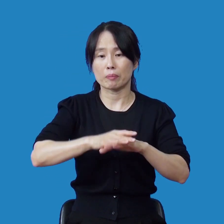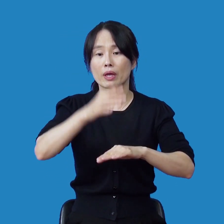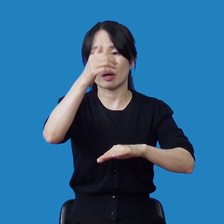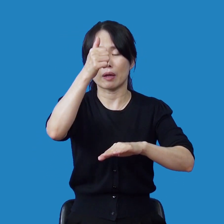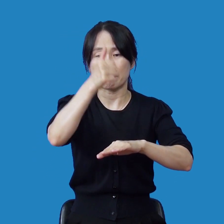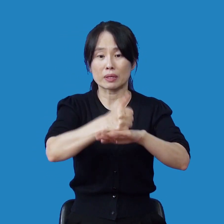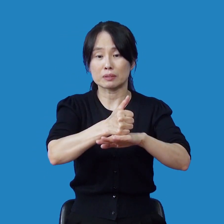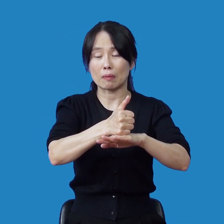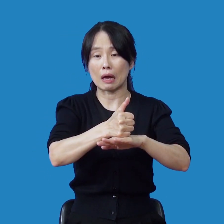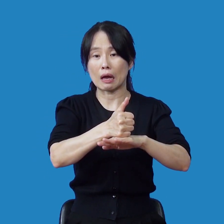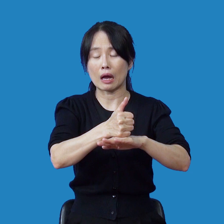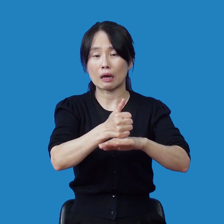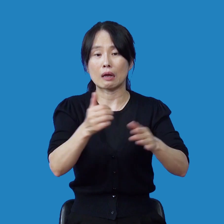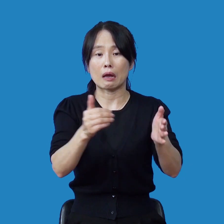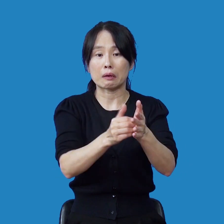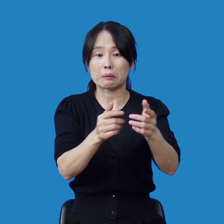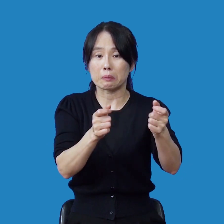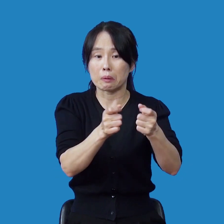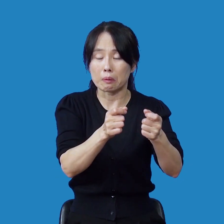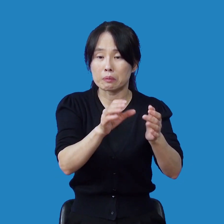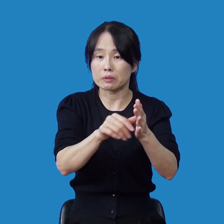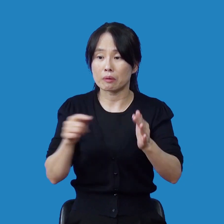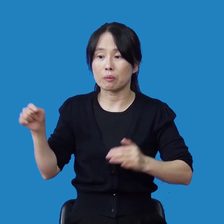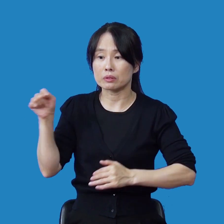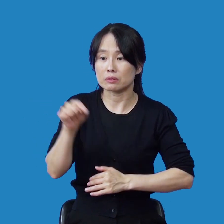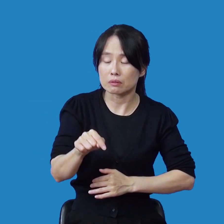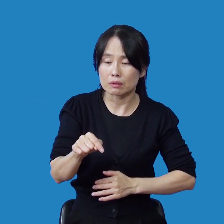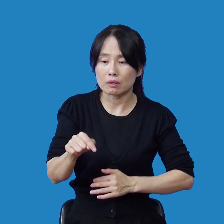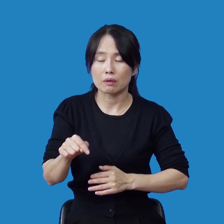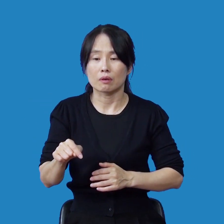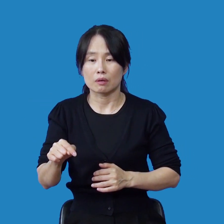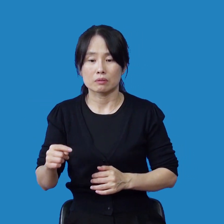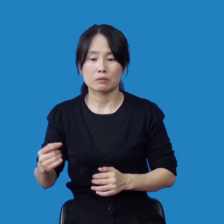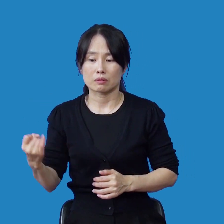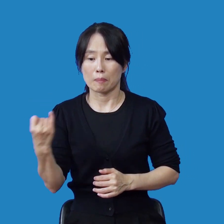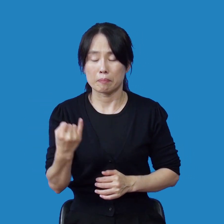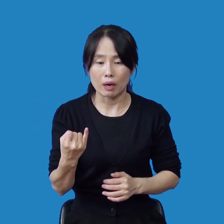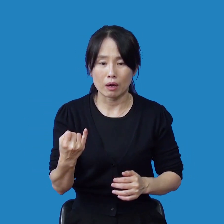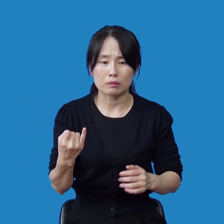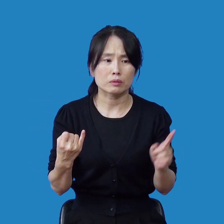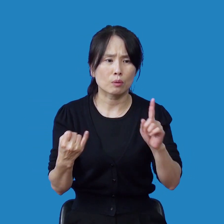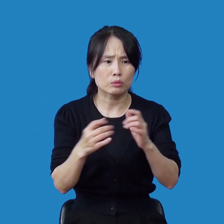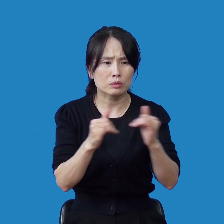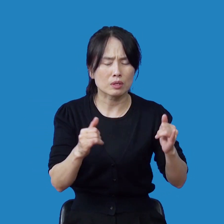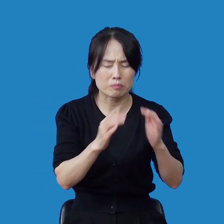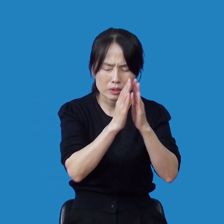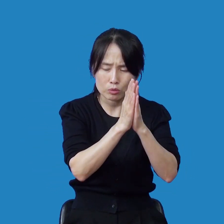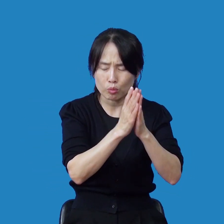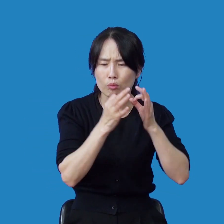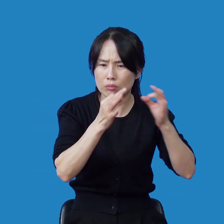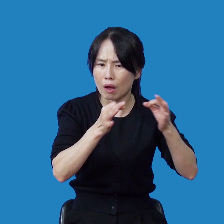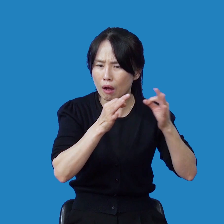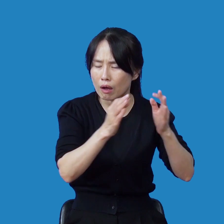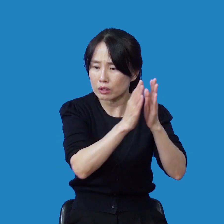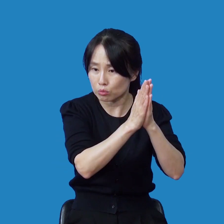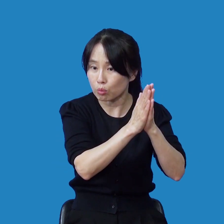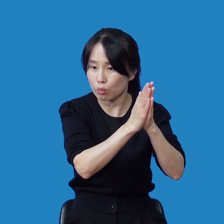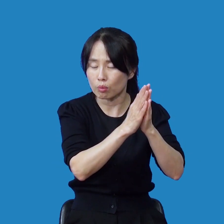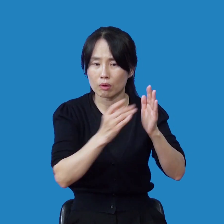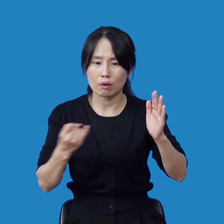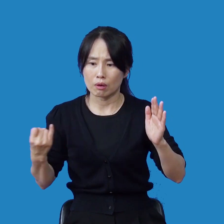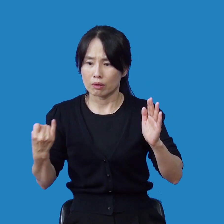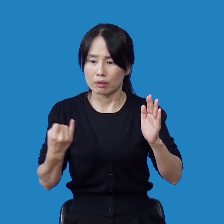갔습니다. 다 가고 없는데 한 사람이 남아서 두런두런 기도하고 있습니다. 뭘 저렇게 오래